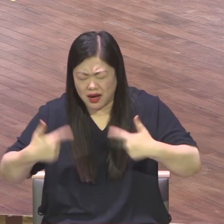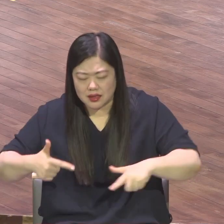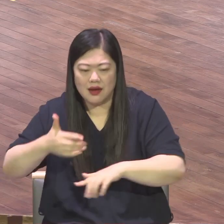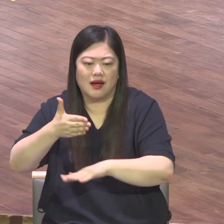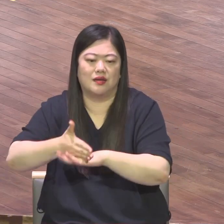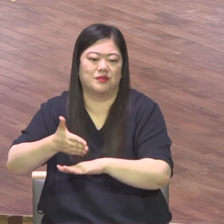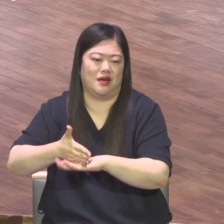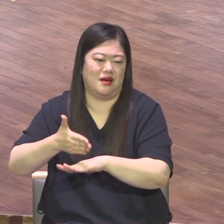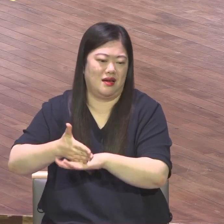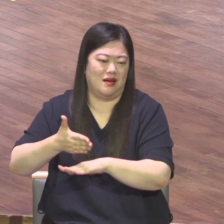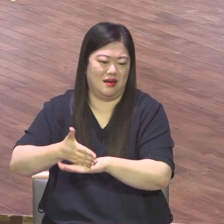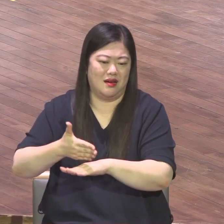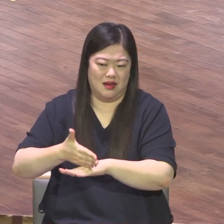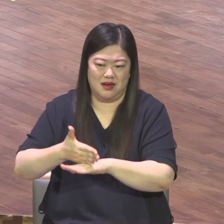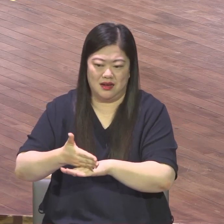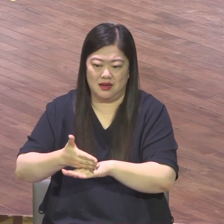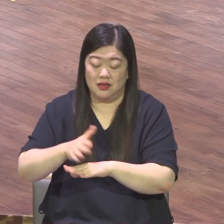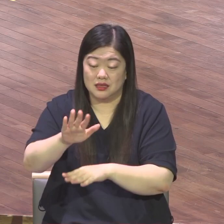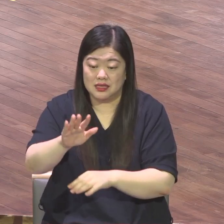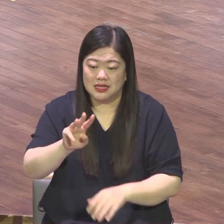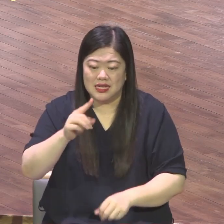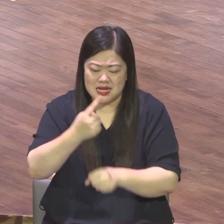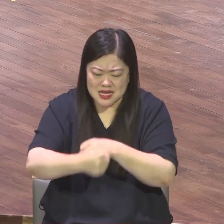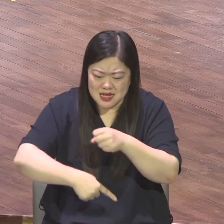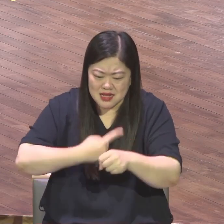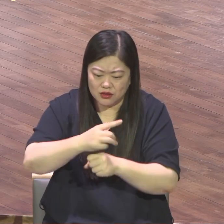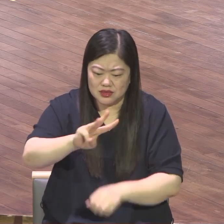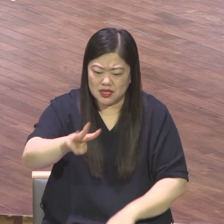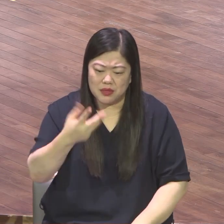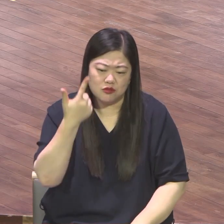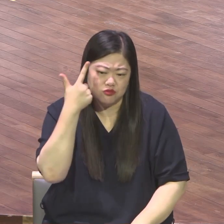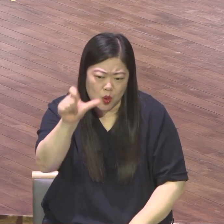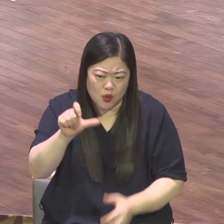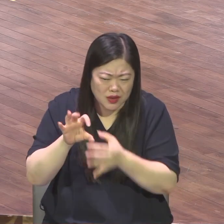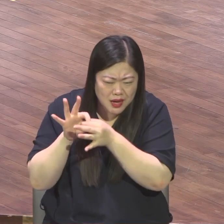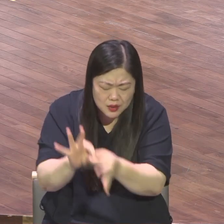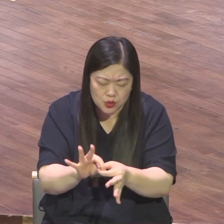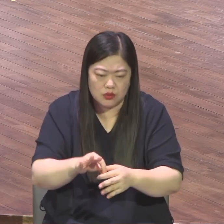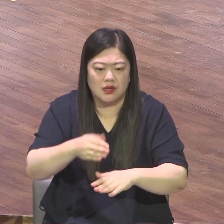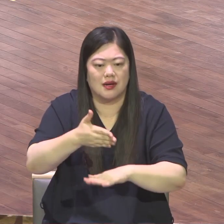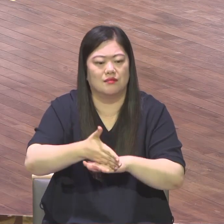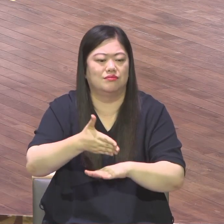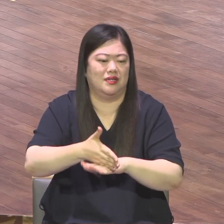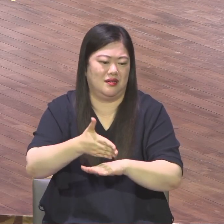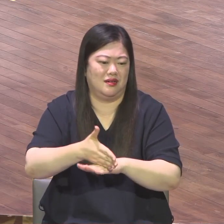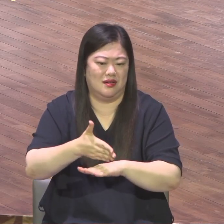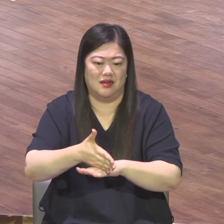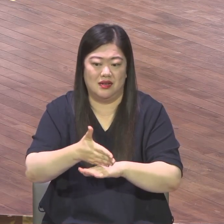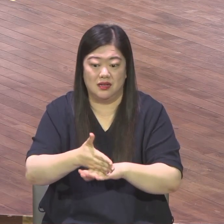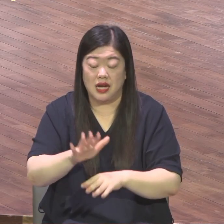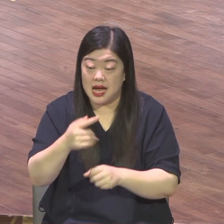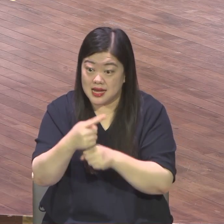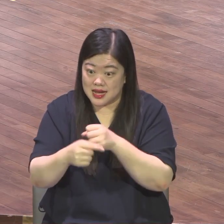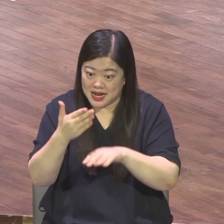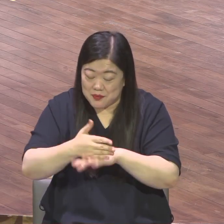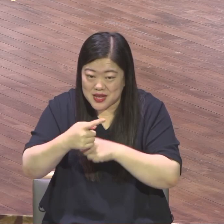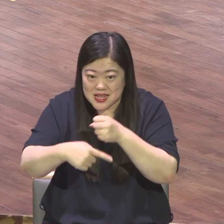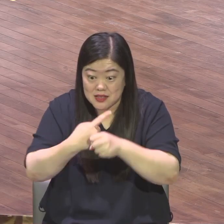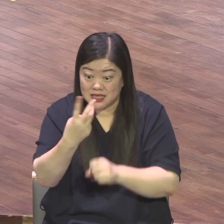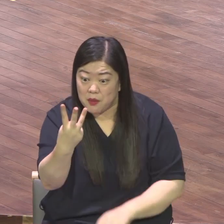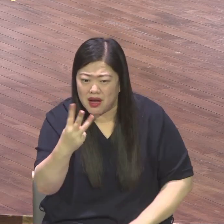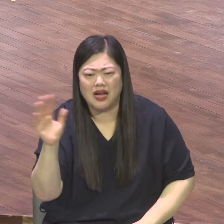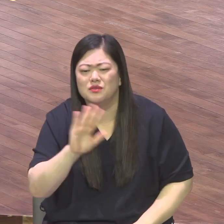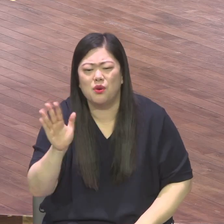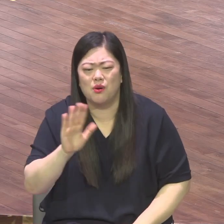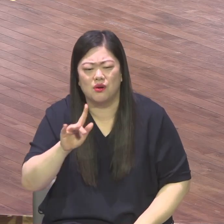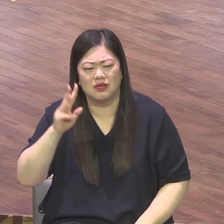감사의 삶을 살아라. 1년 내내 1년 내내 그 절기뿐만 아니라 1년 내내 그리고 감사의 망대를 세우는